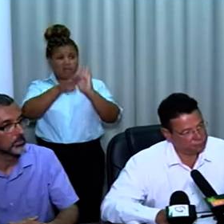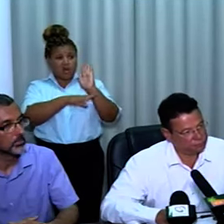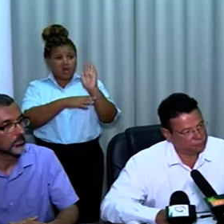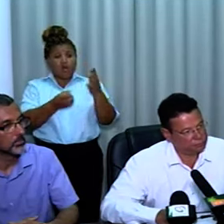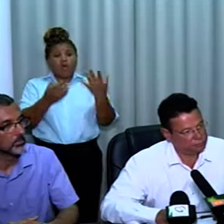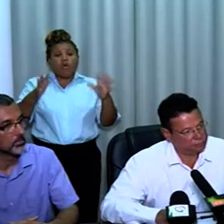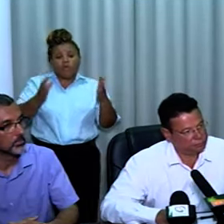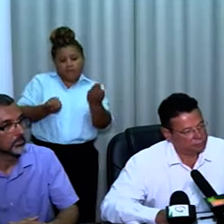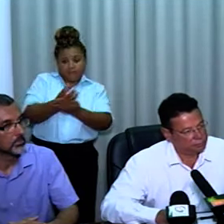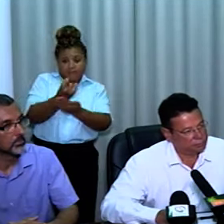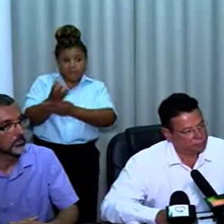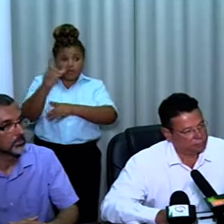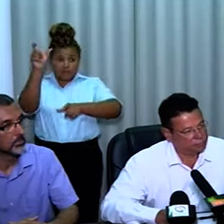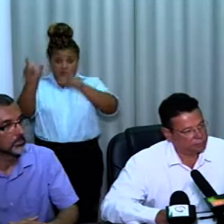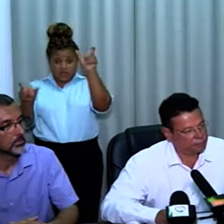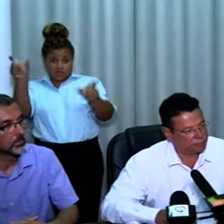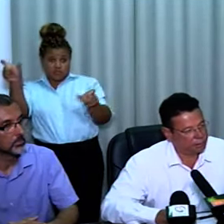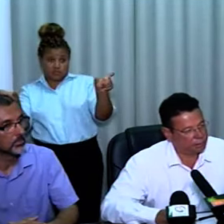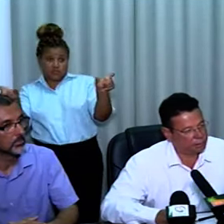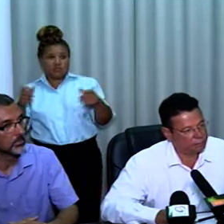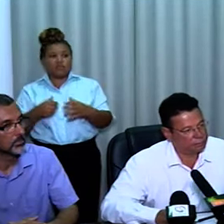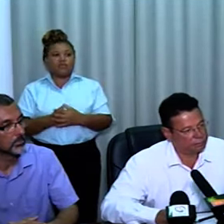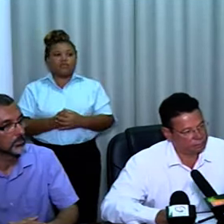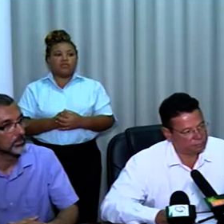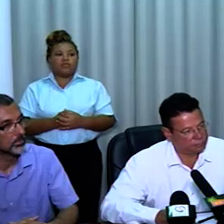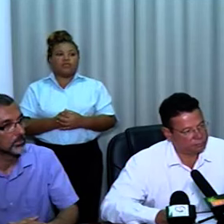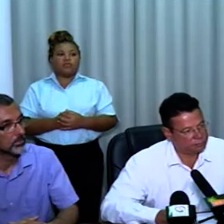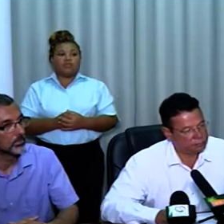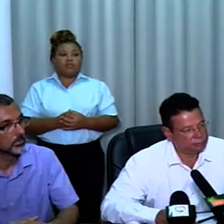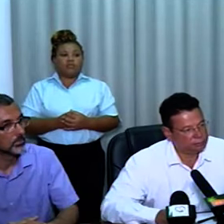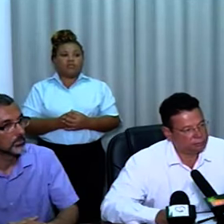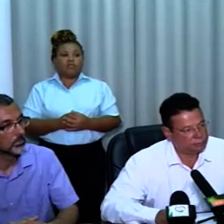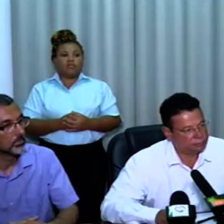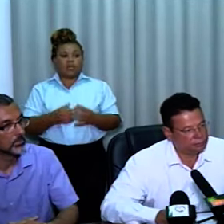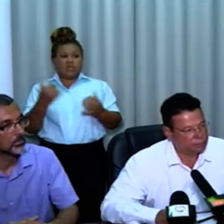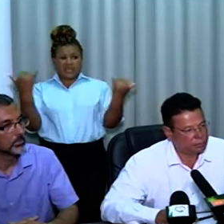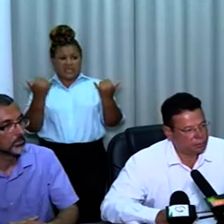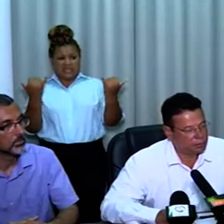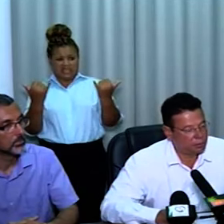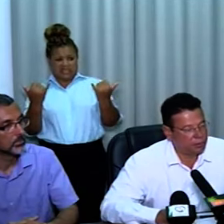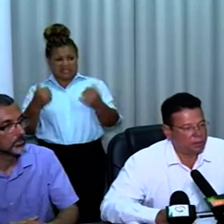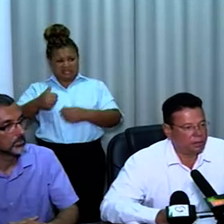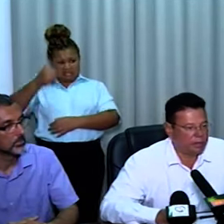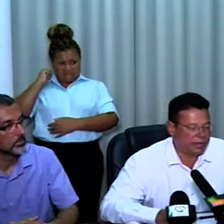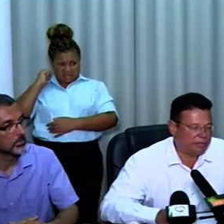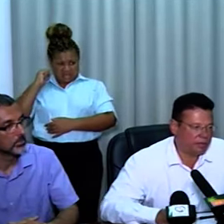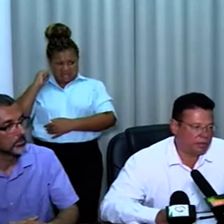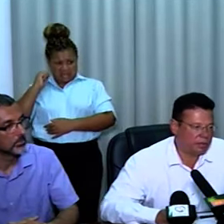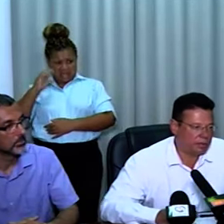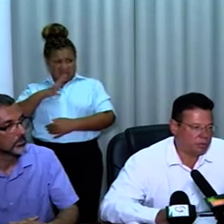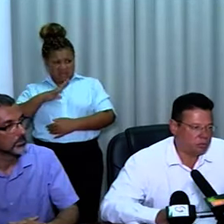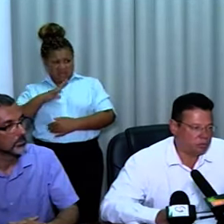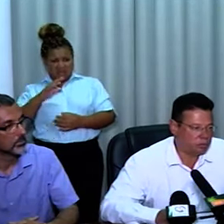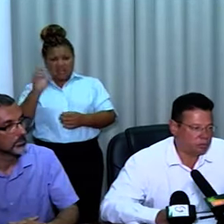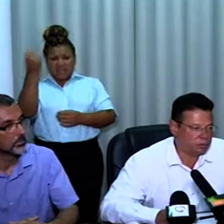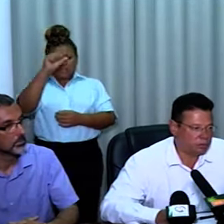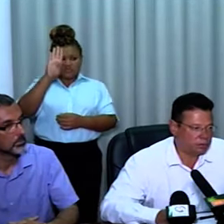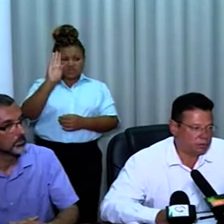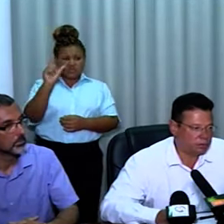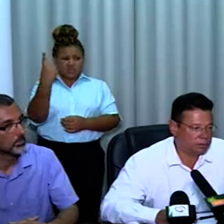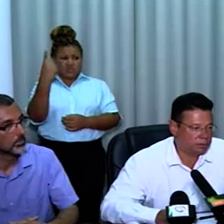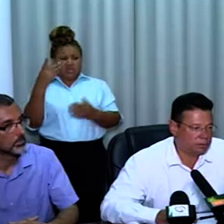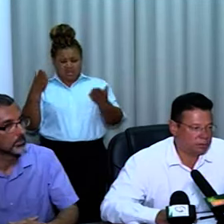lesquels bon médias qui doivent accéder à l'information? Si vous on annonce des thérapies positives. Oui, qui est arrivé, nous. Oui, ça